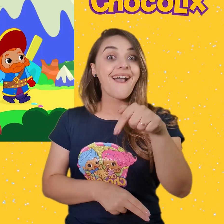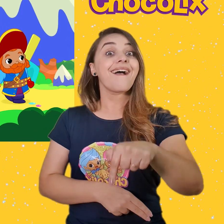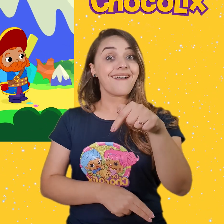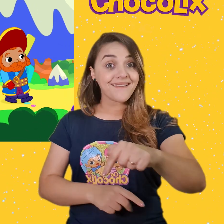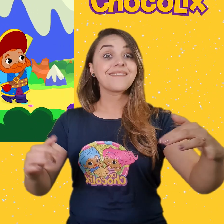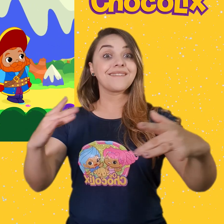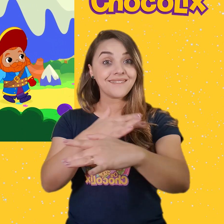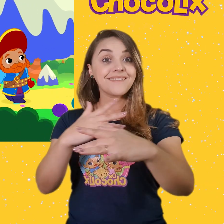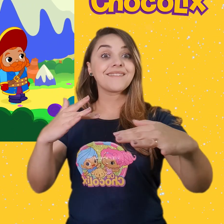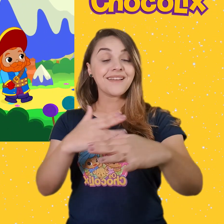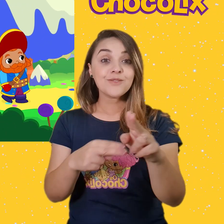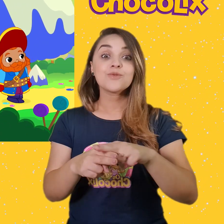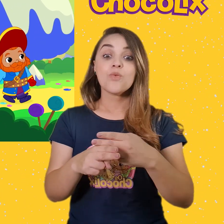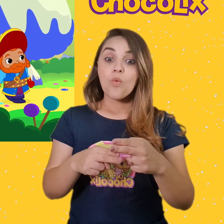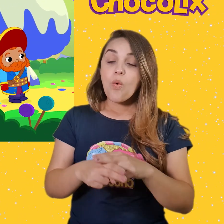na Chocolândia.